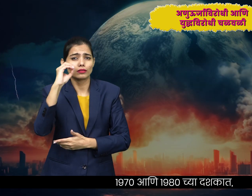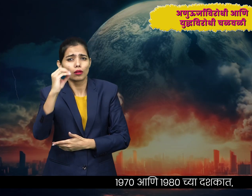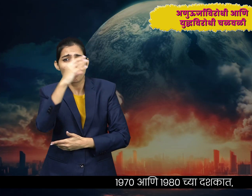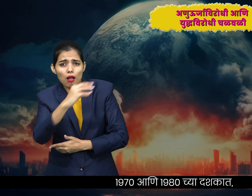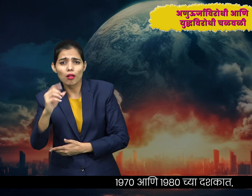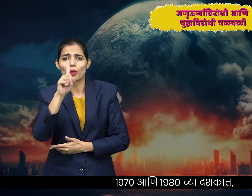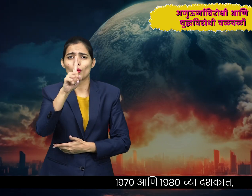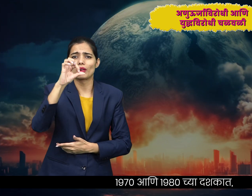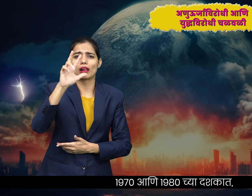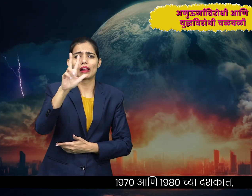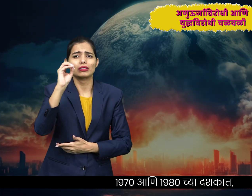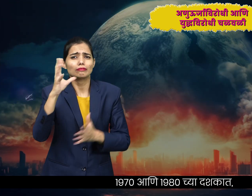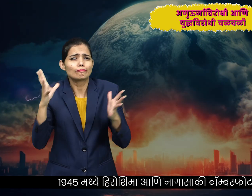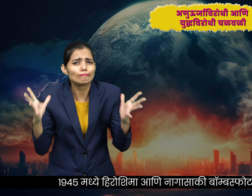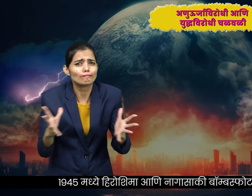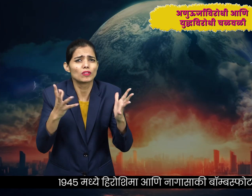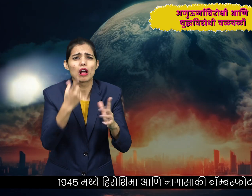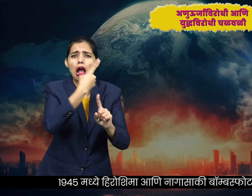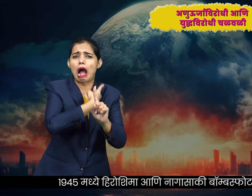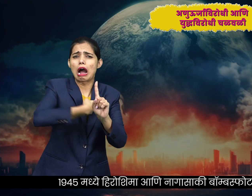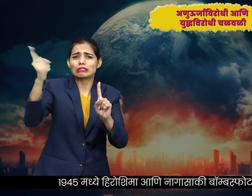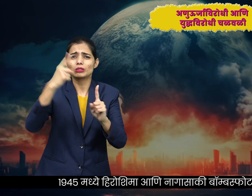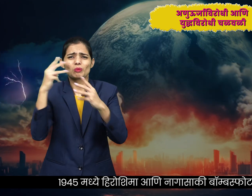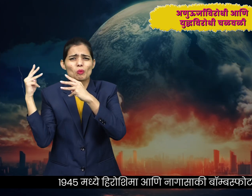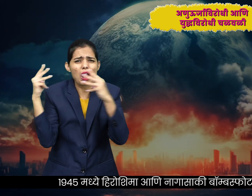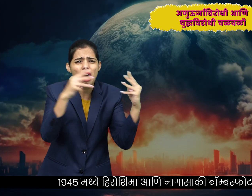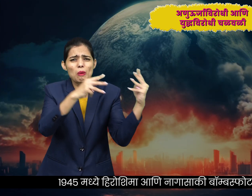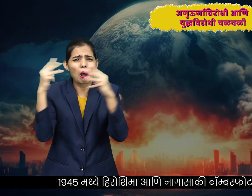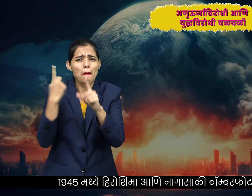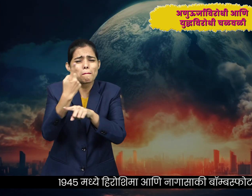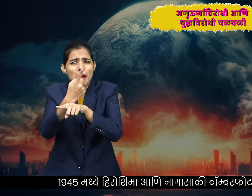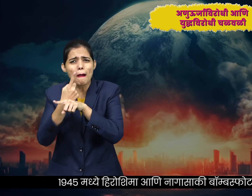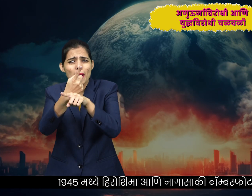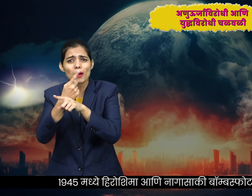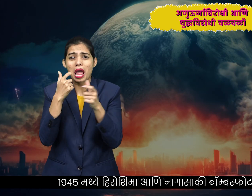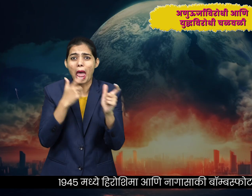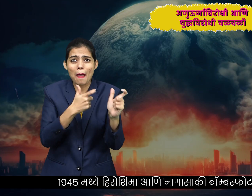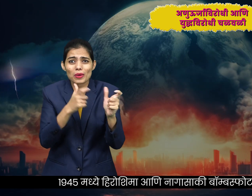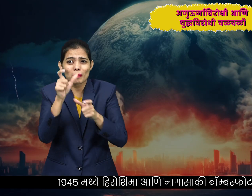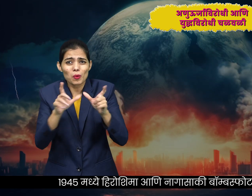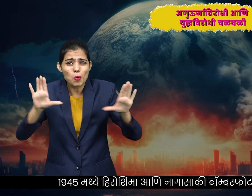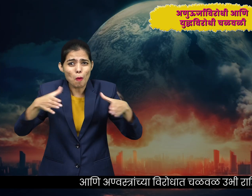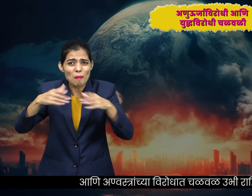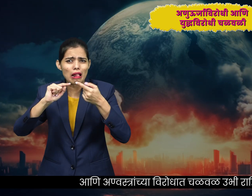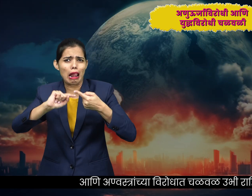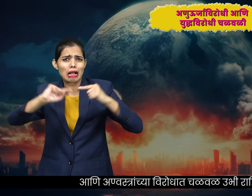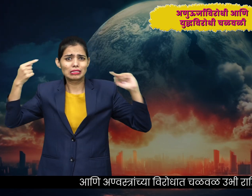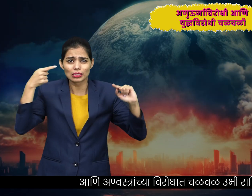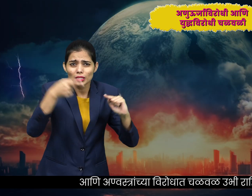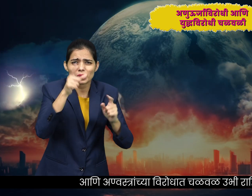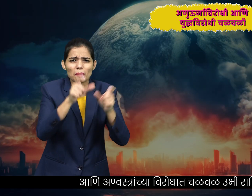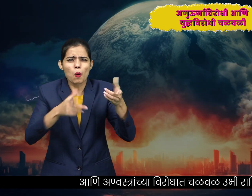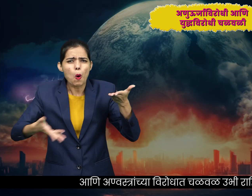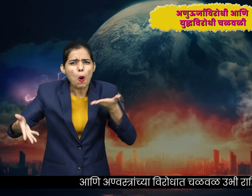1970 आणि 1980च्या दशकात 1945 मध्ये हिरोशिमा आणि नागासाकी बॉम्बस्फोटांमुळे युद्ध